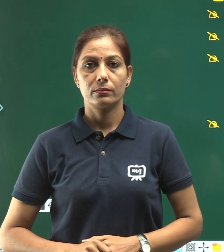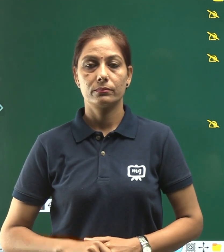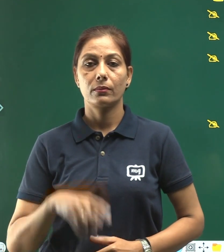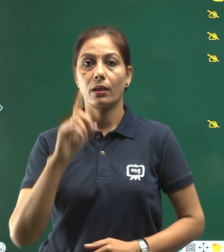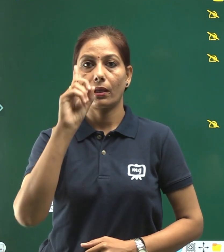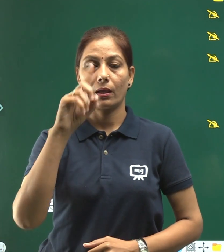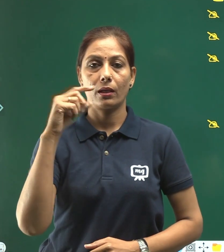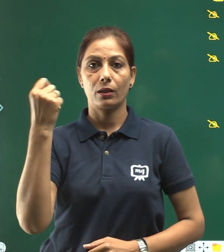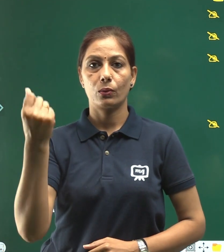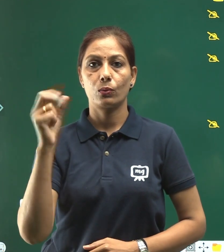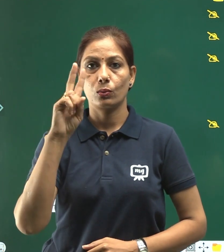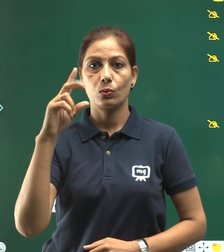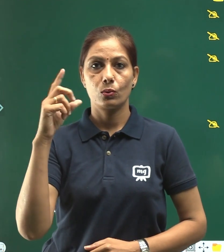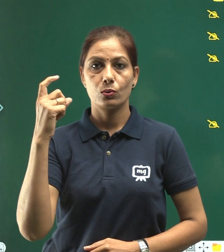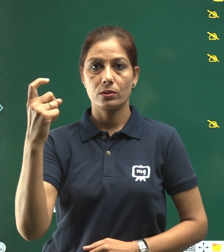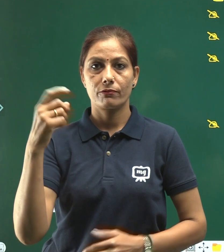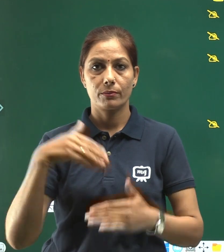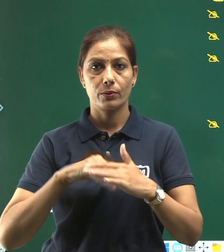1927 में हुआ।